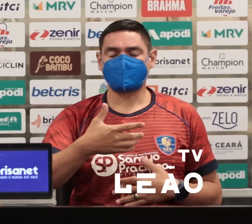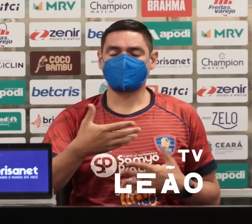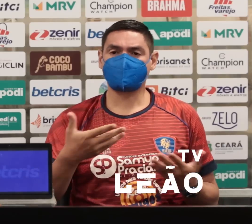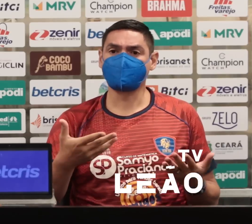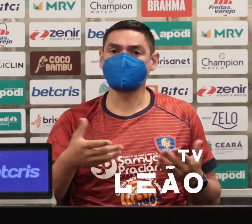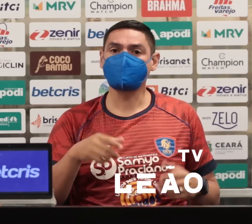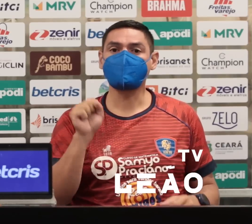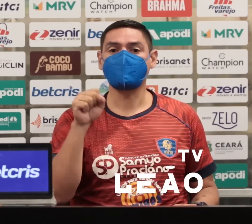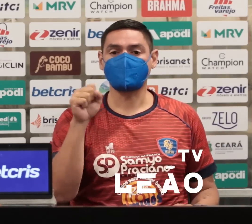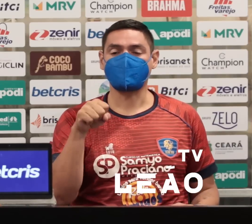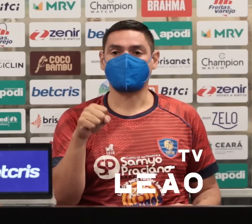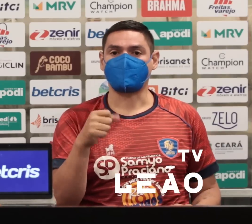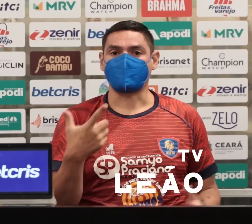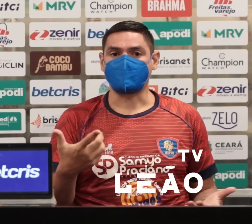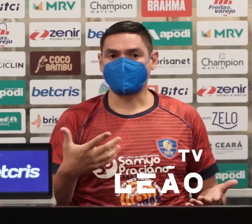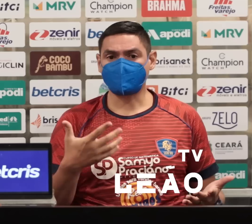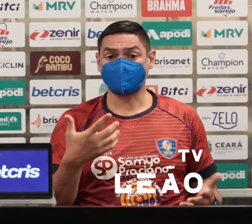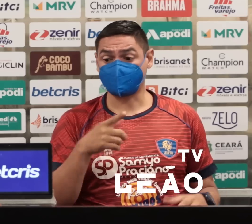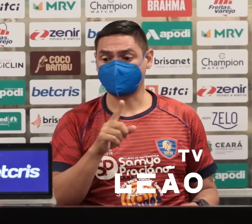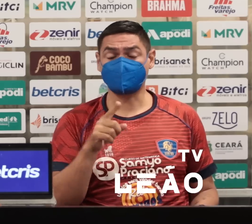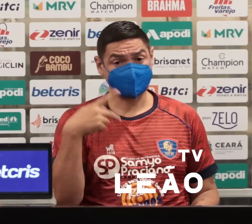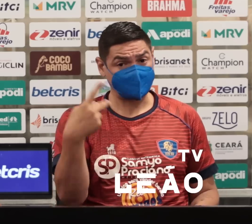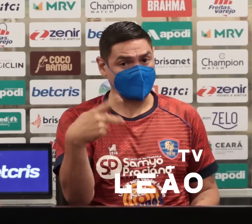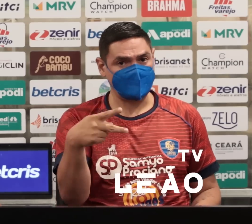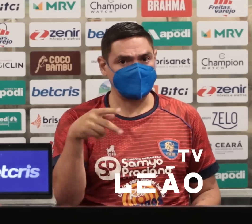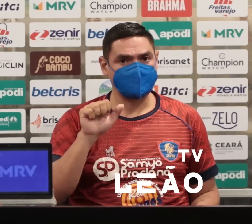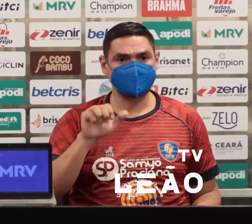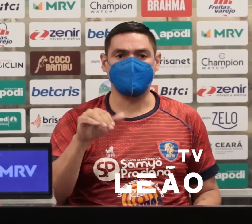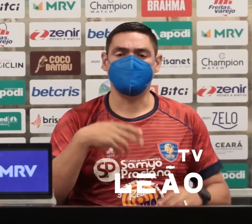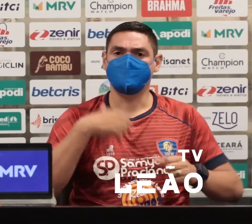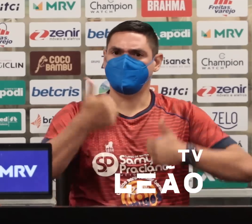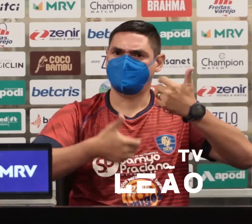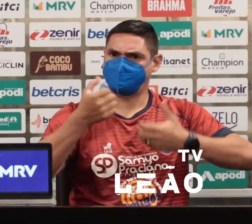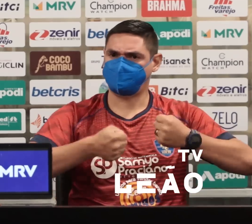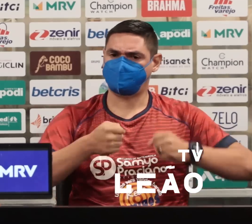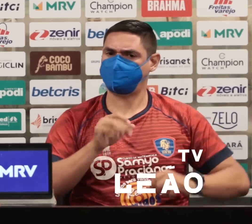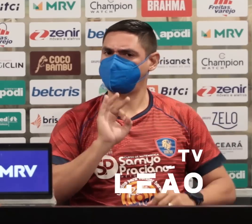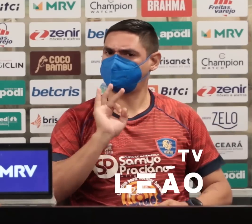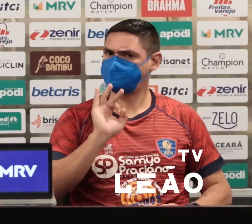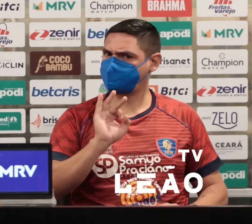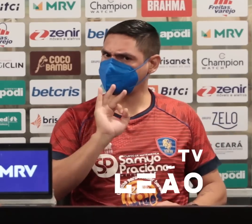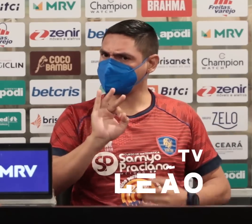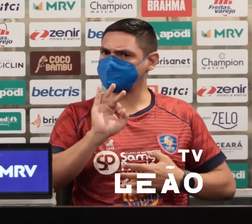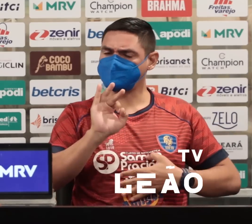Sí? Eles defenderam bem, em bloque baixo.